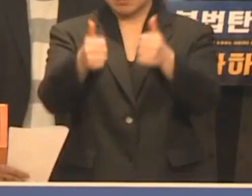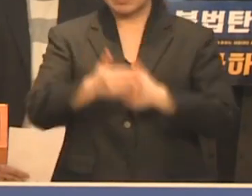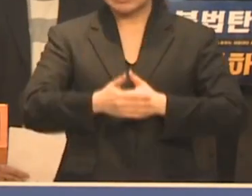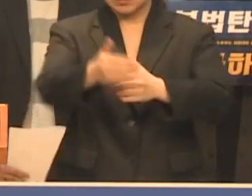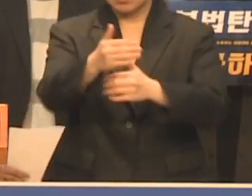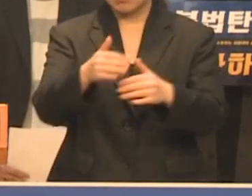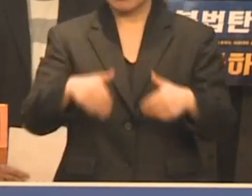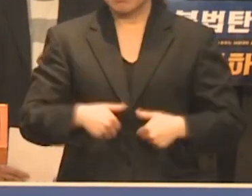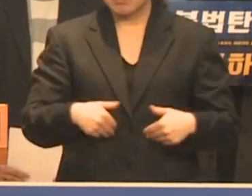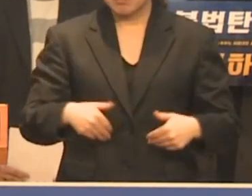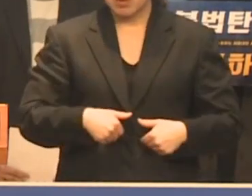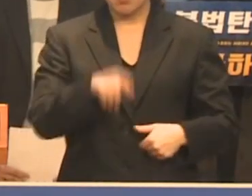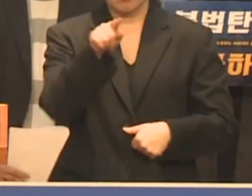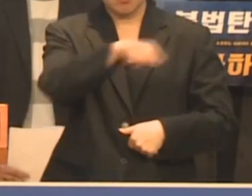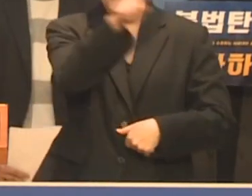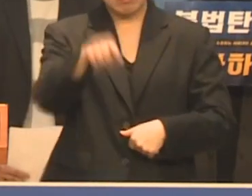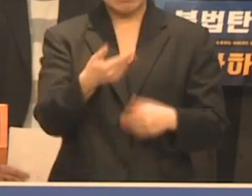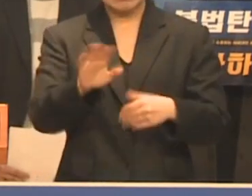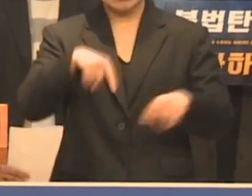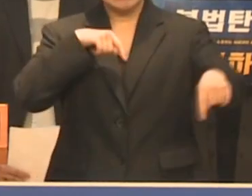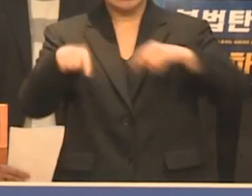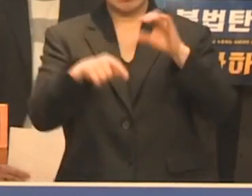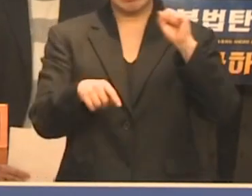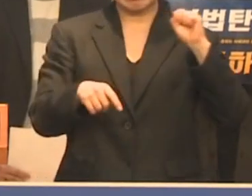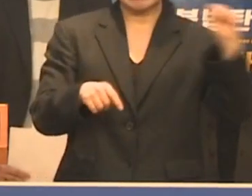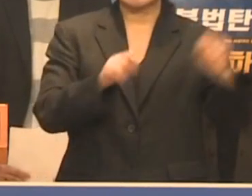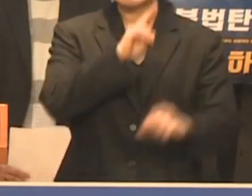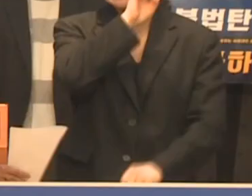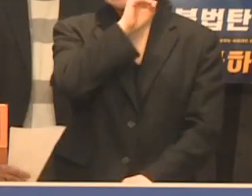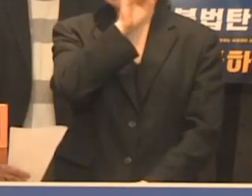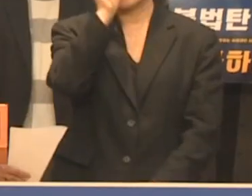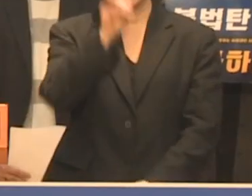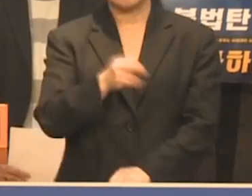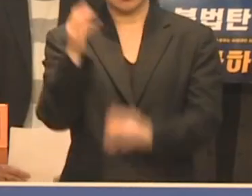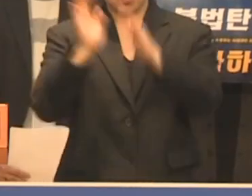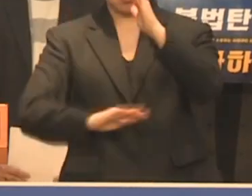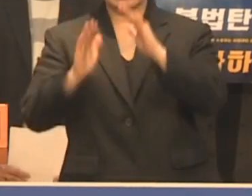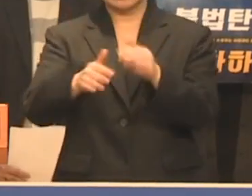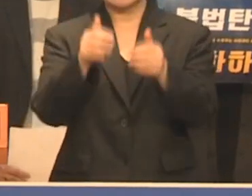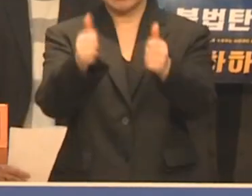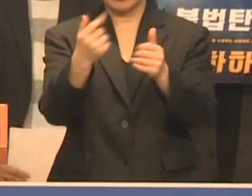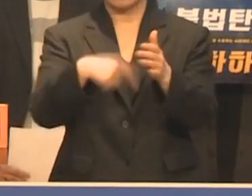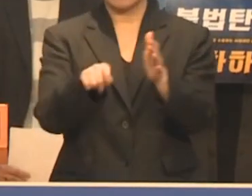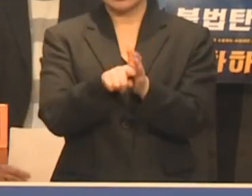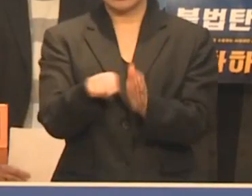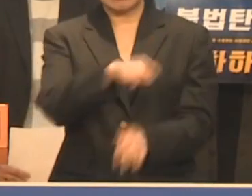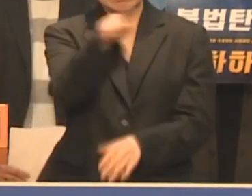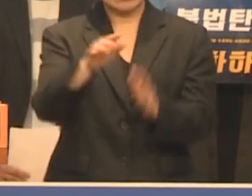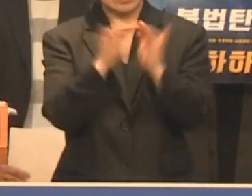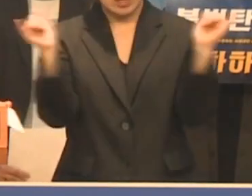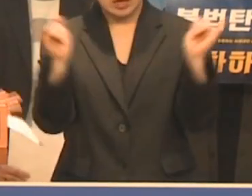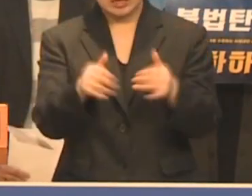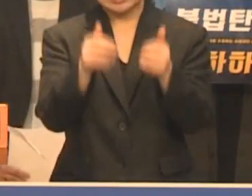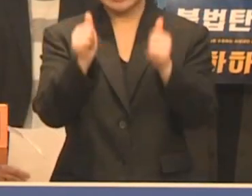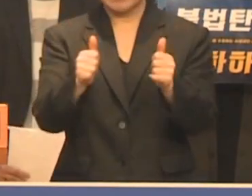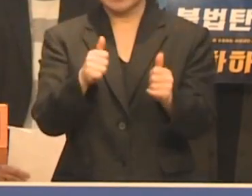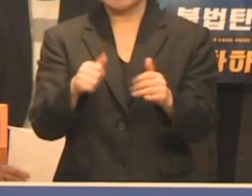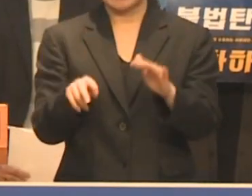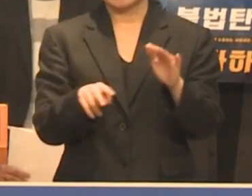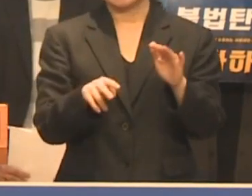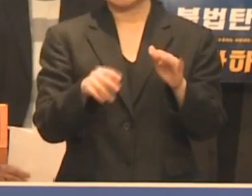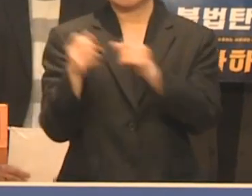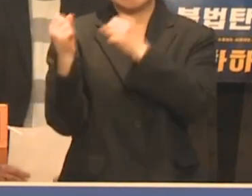할 재판관들의 정치적 편향성이 의심받고 있으며 공정한 재판을 위해서 재판관들은 재판 기피 신청을